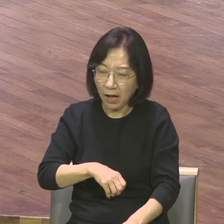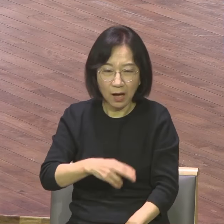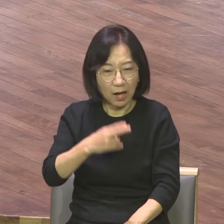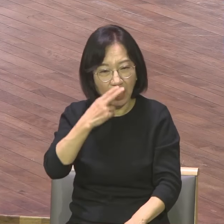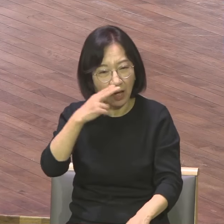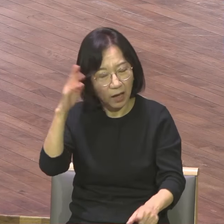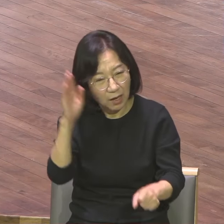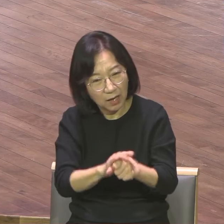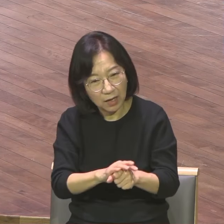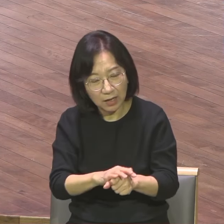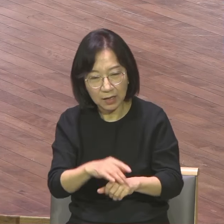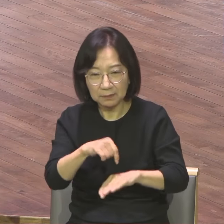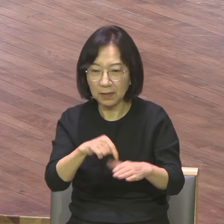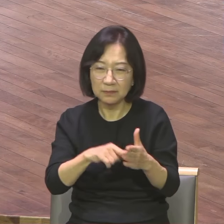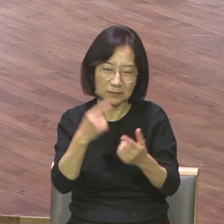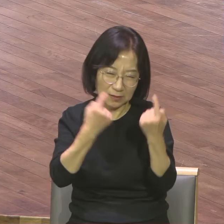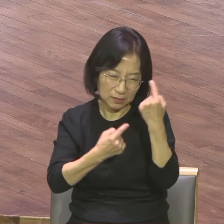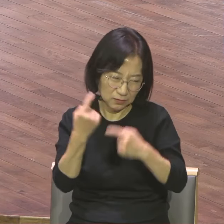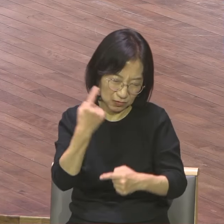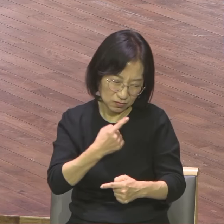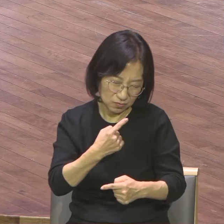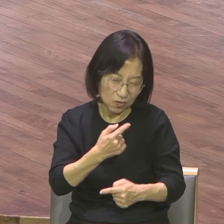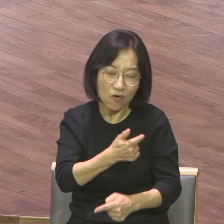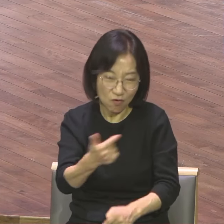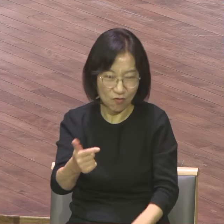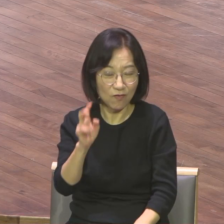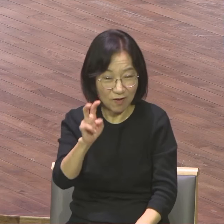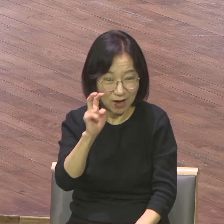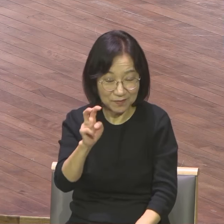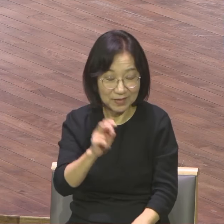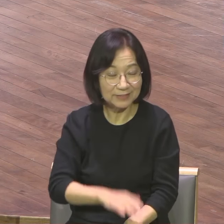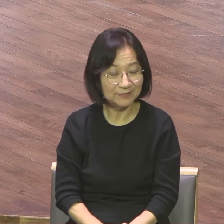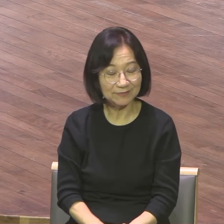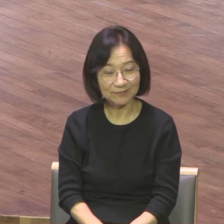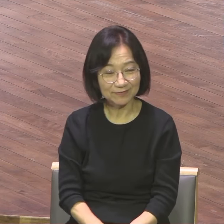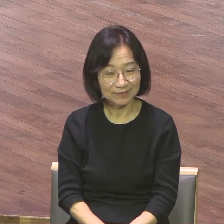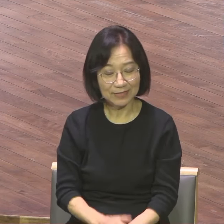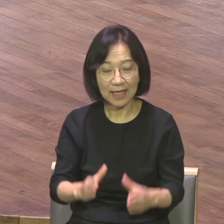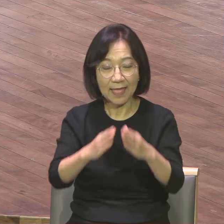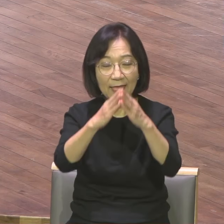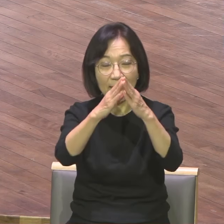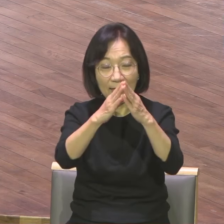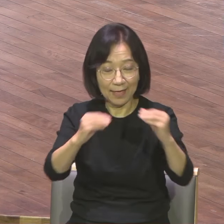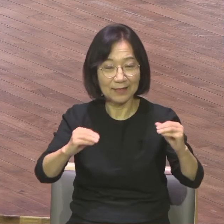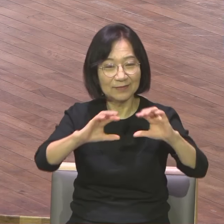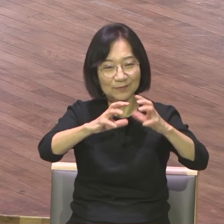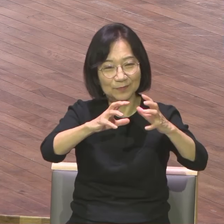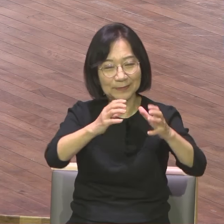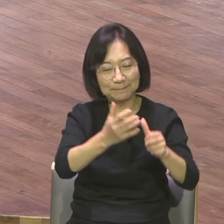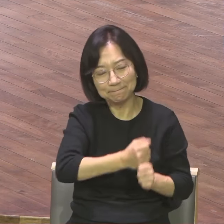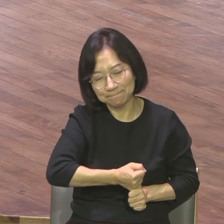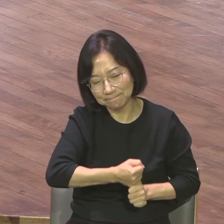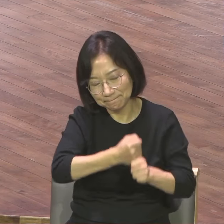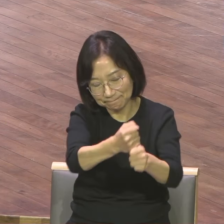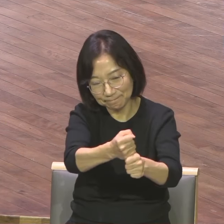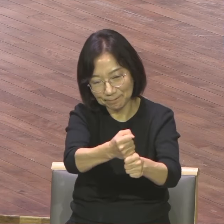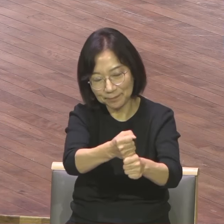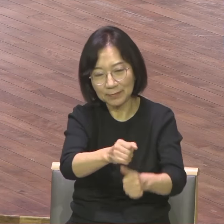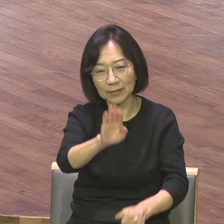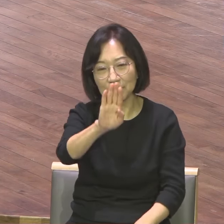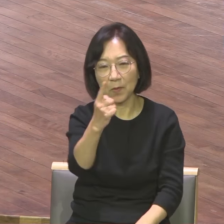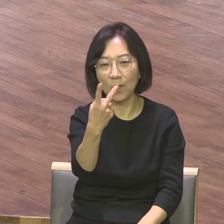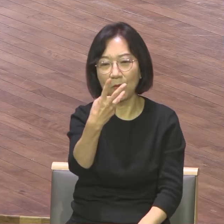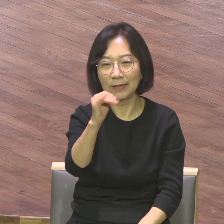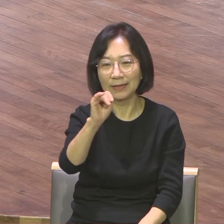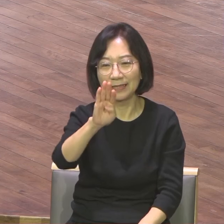자, 상처 크겠지요. 요셉은 애굽에서 바로의 친위대장 이 보디발의 집에